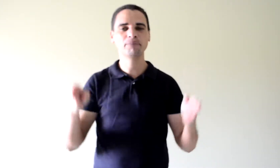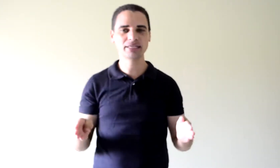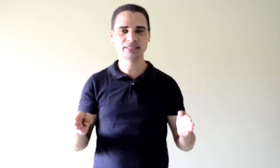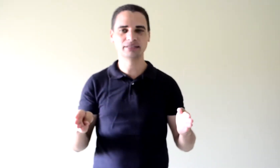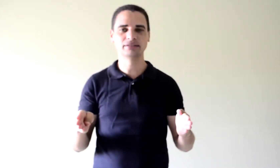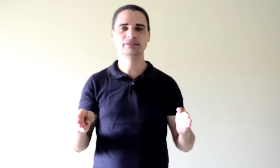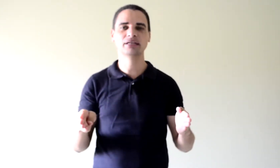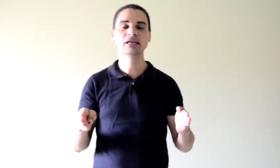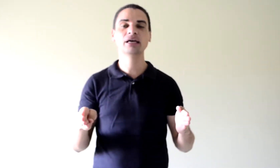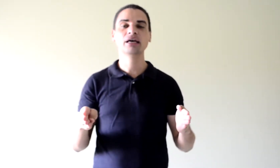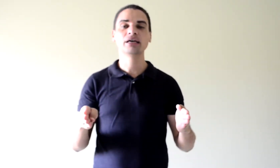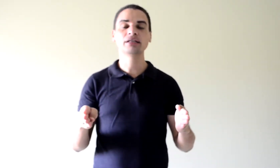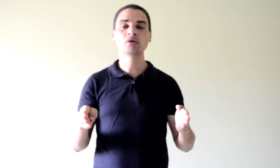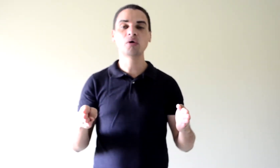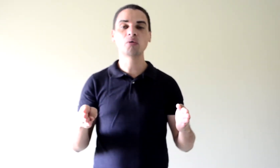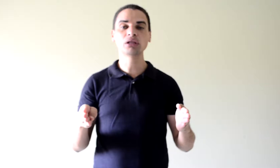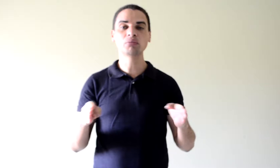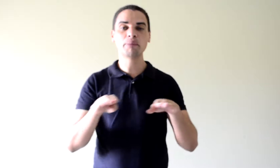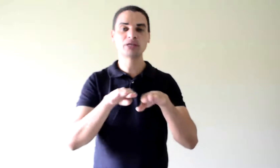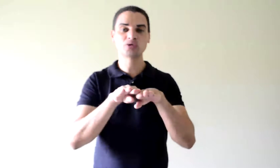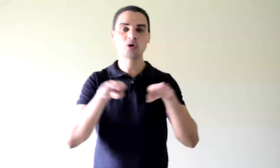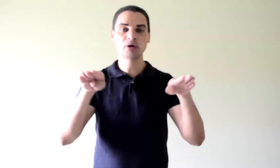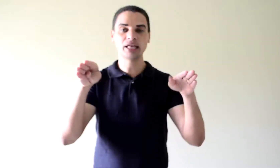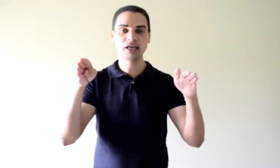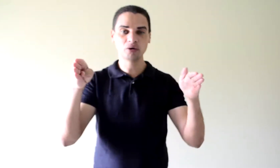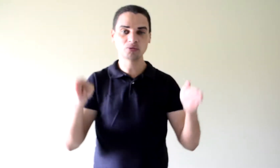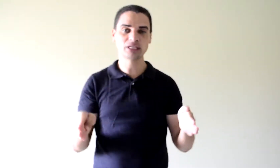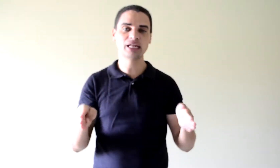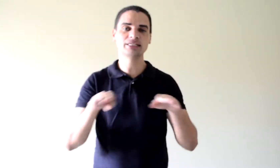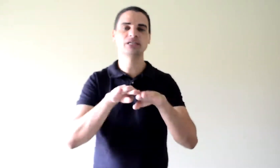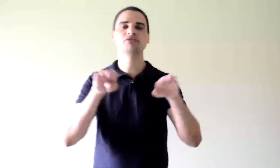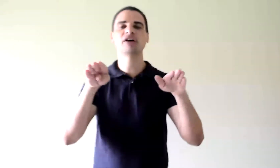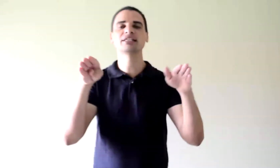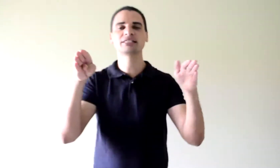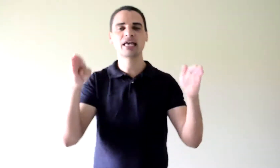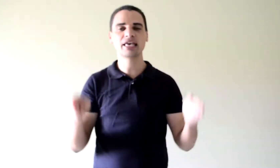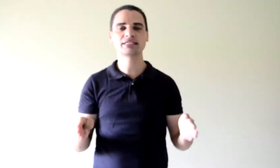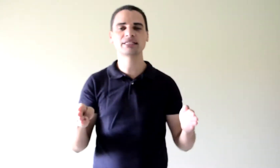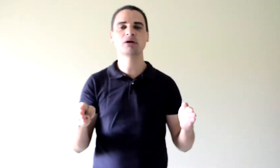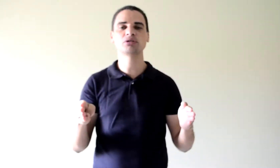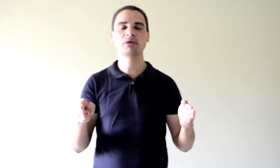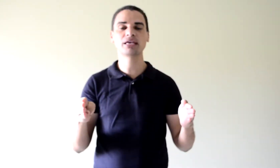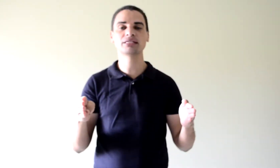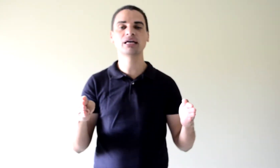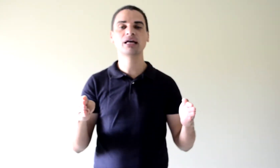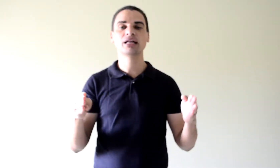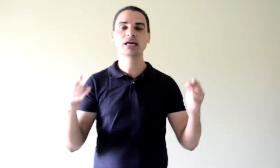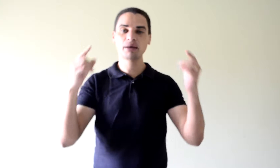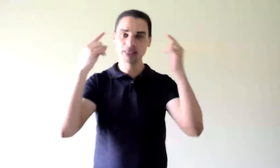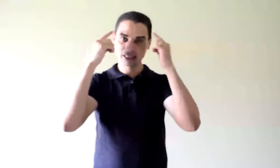Mesa, né? Então, quando uma pessoa, né, um sinalizante faz esse sinal de mesa, na cabeça dele